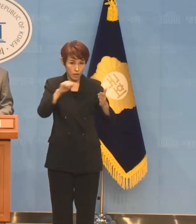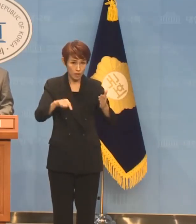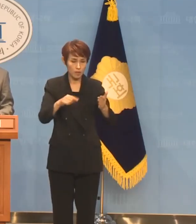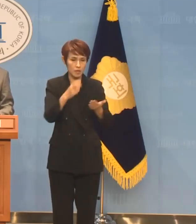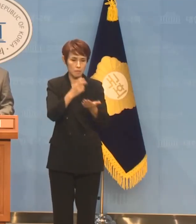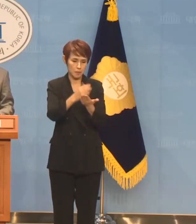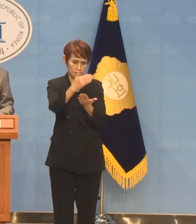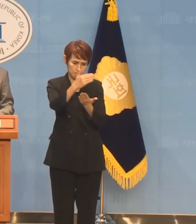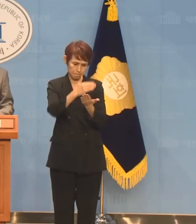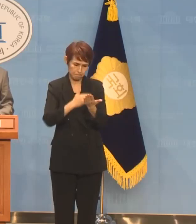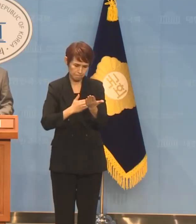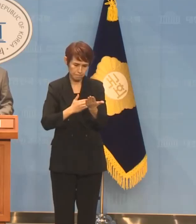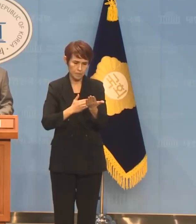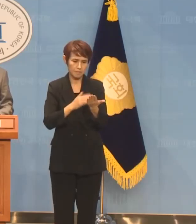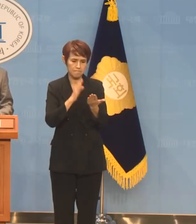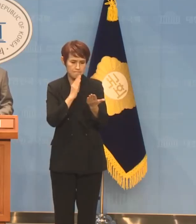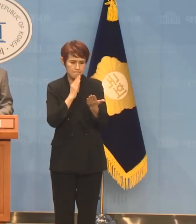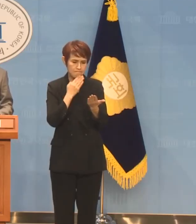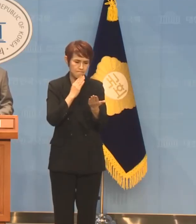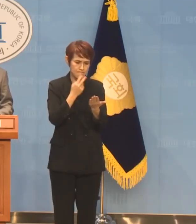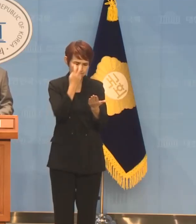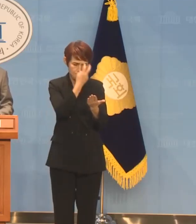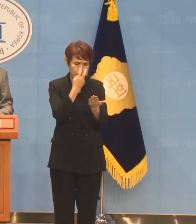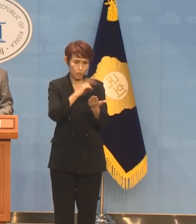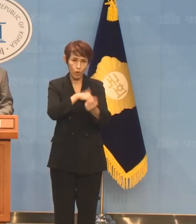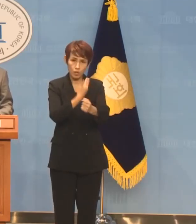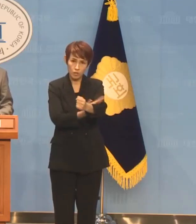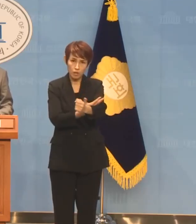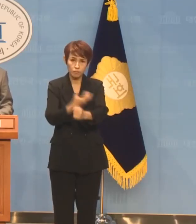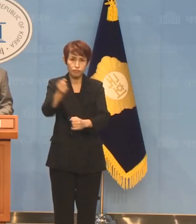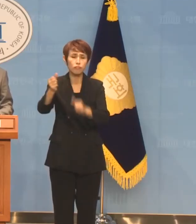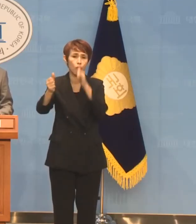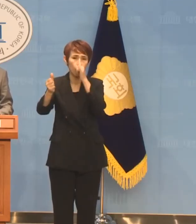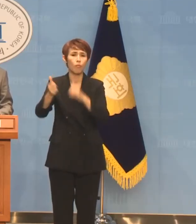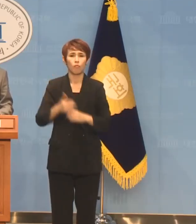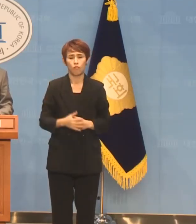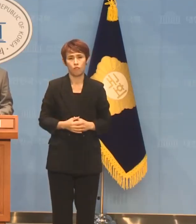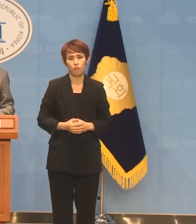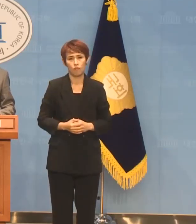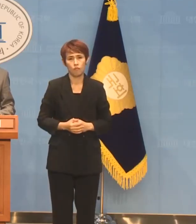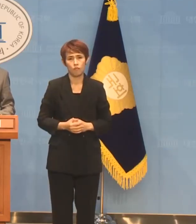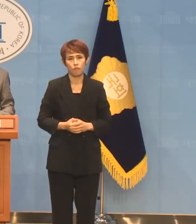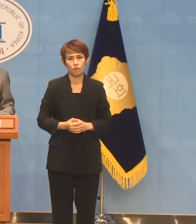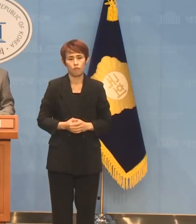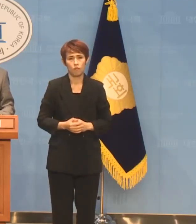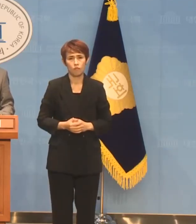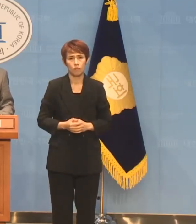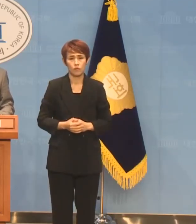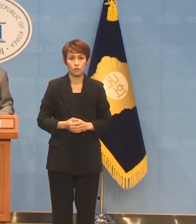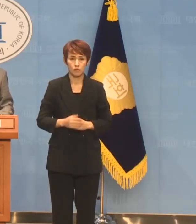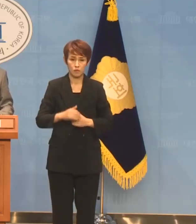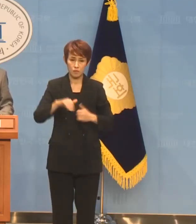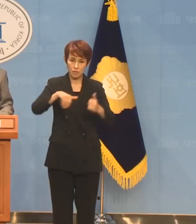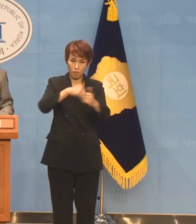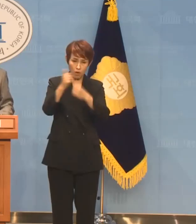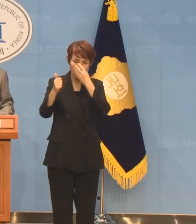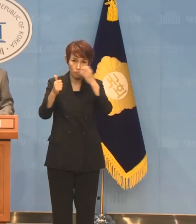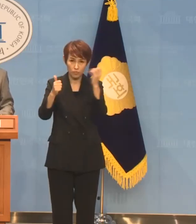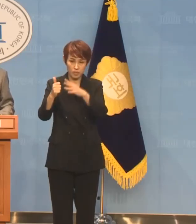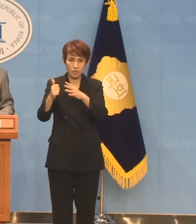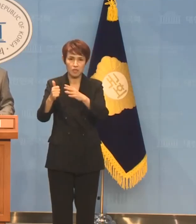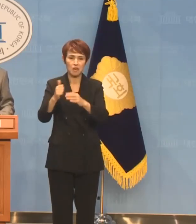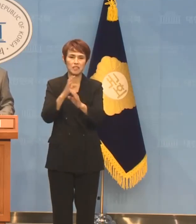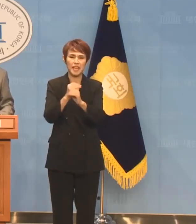법률안의 이연성과 타당성을 검토할 권리와 의무가 있습니다. 이를 무시하고 특정